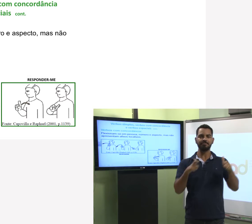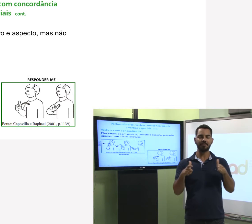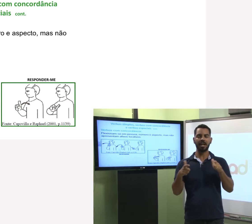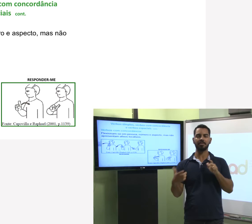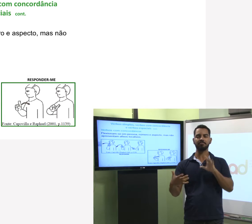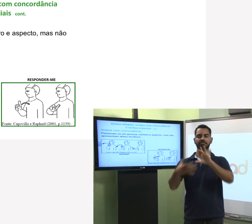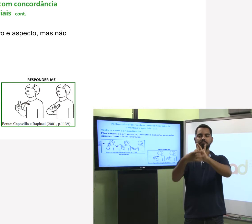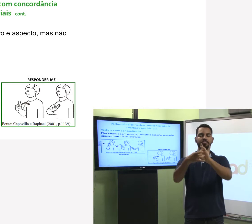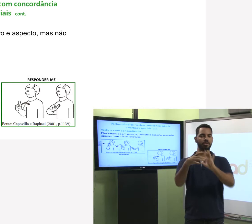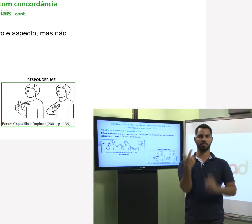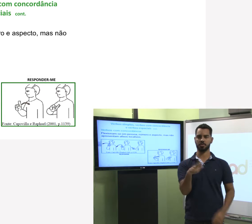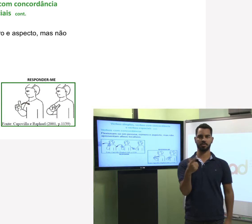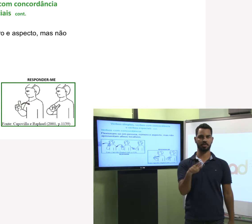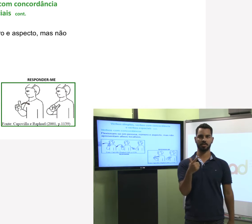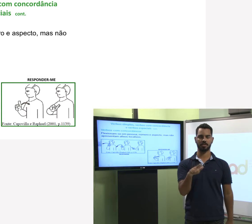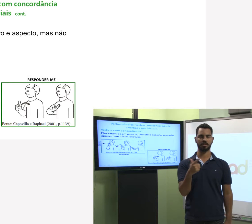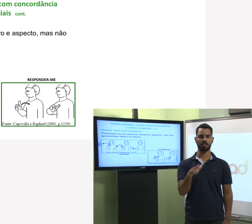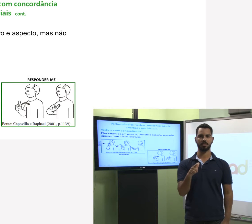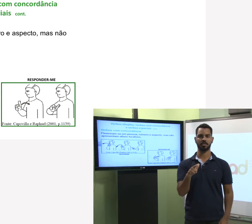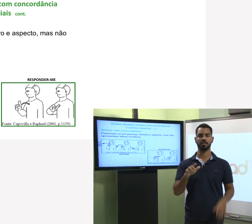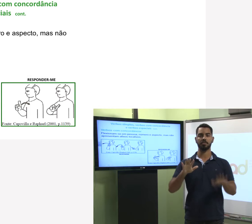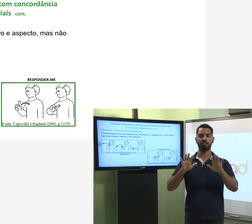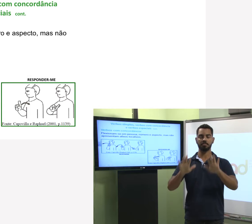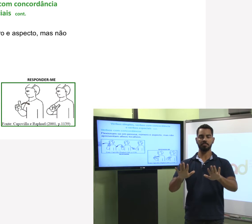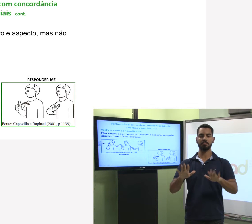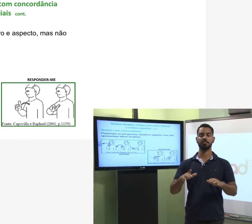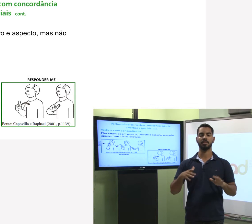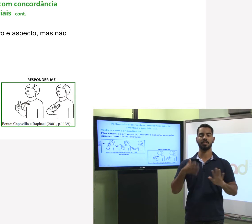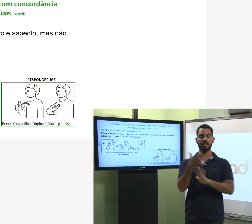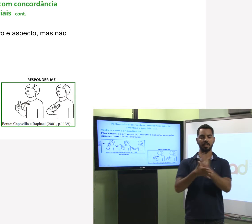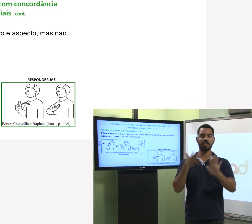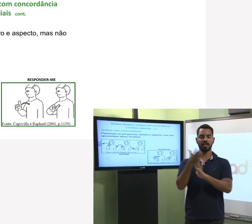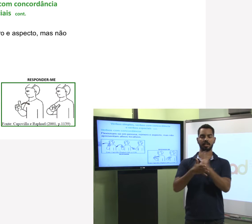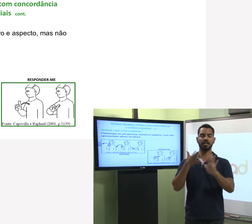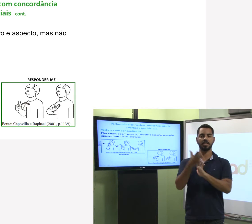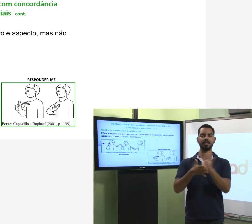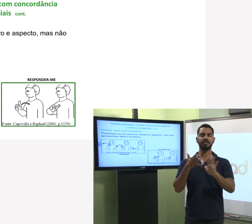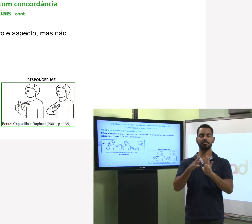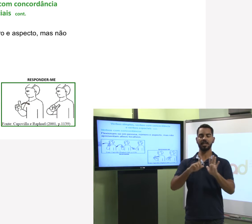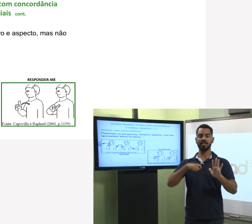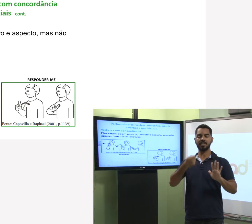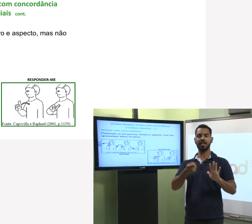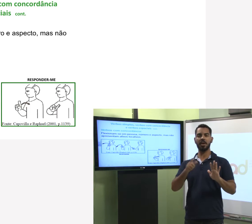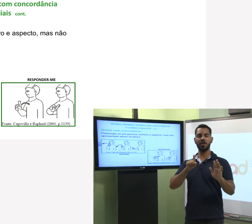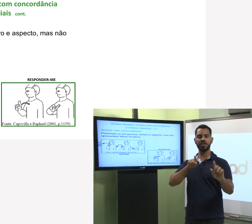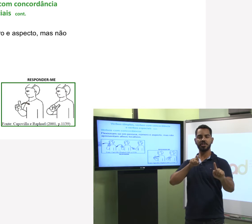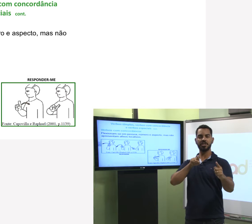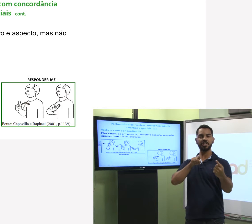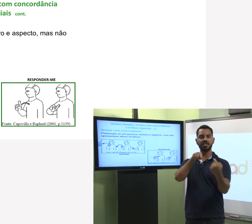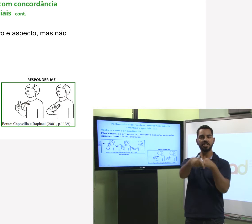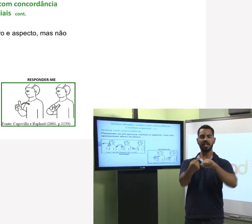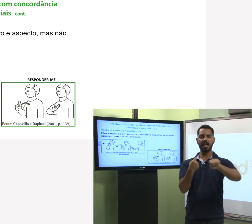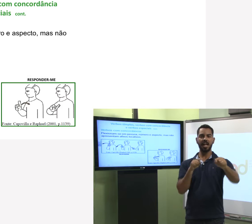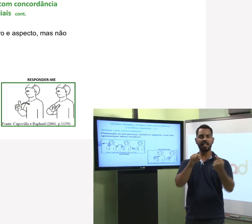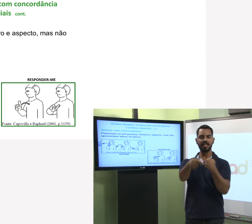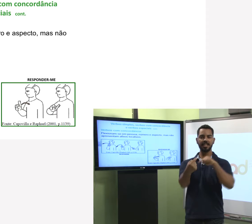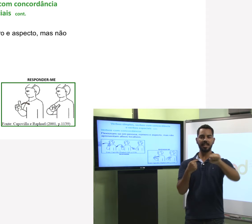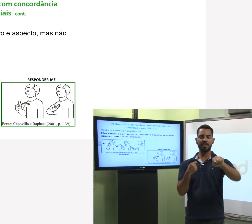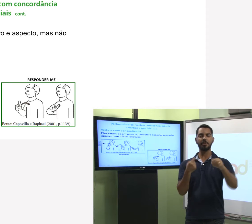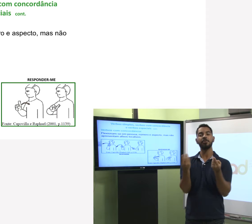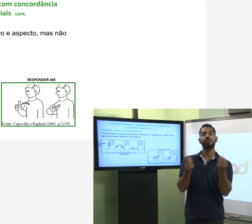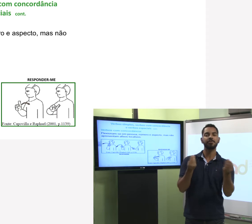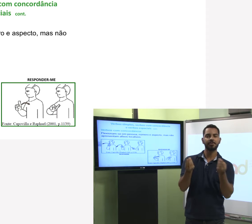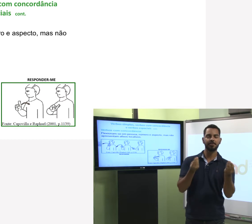pessoa e número é marcada pela direcionalidade do sinal, ou seja, o movimento que se faz